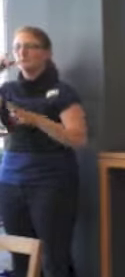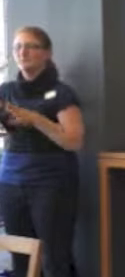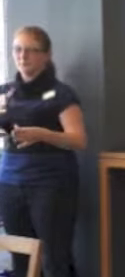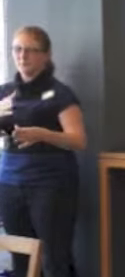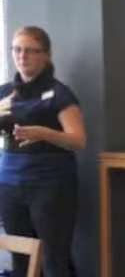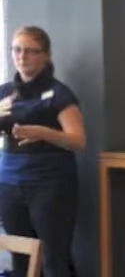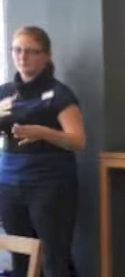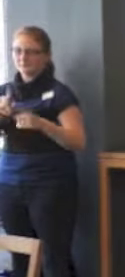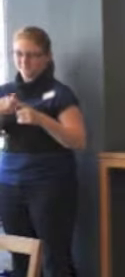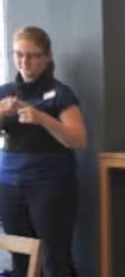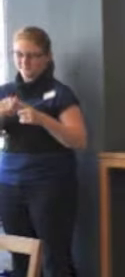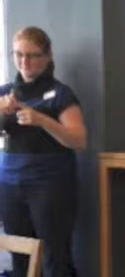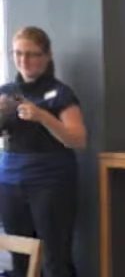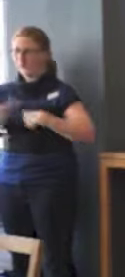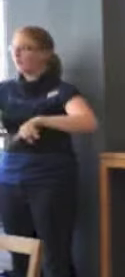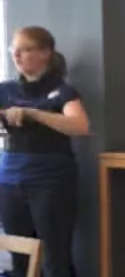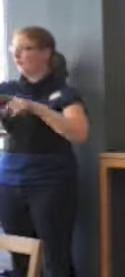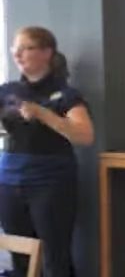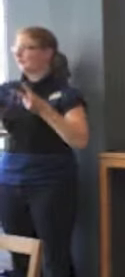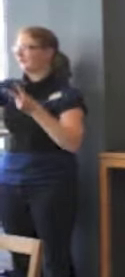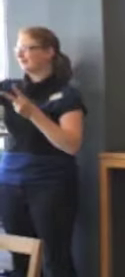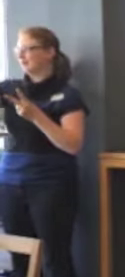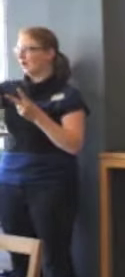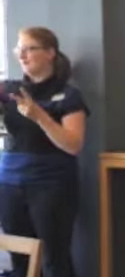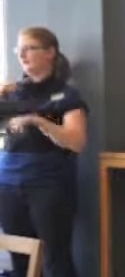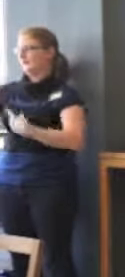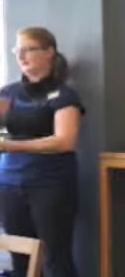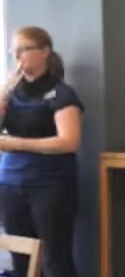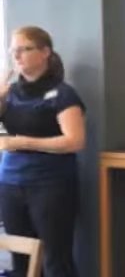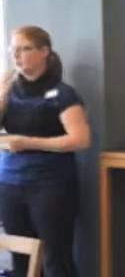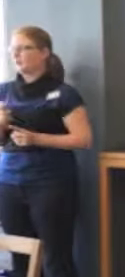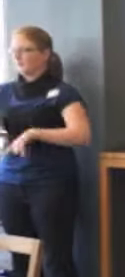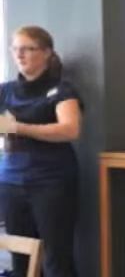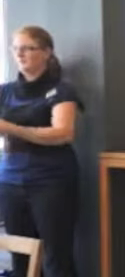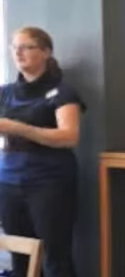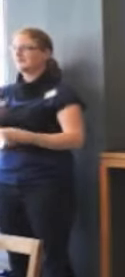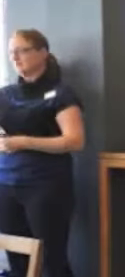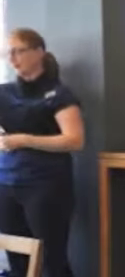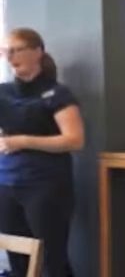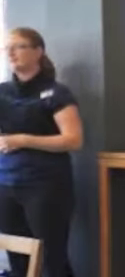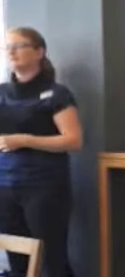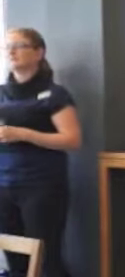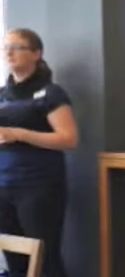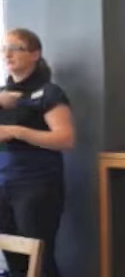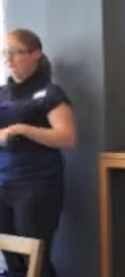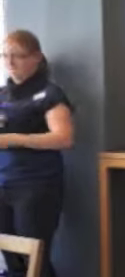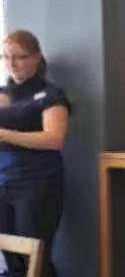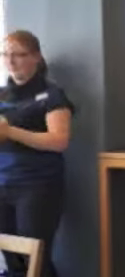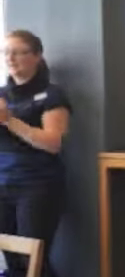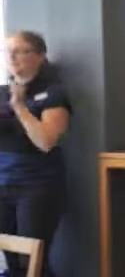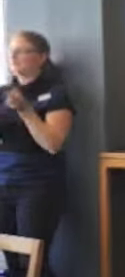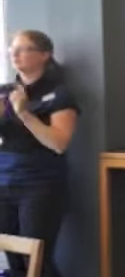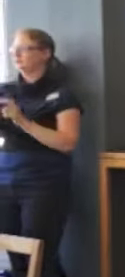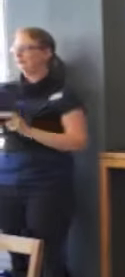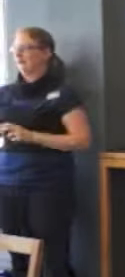Så har vi fokus på dels de här lokala och regionala utvecklingsfrågor och utvecklingsproblem. Problematik som finns inte bara i Sverige utan